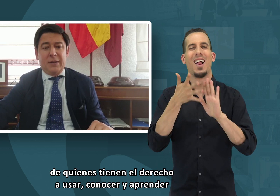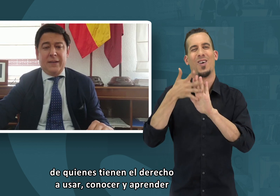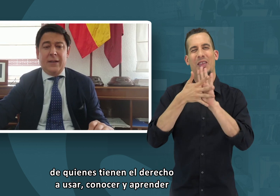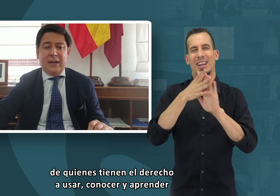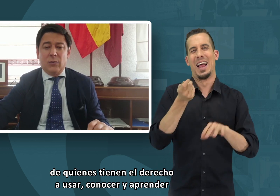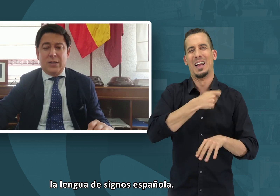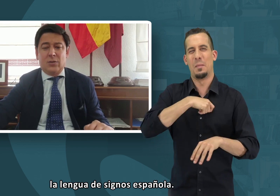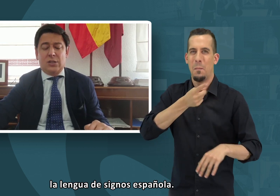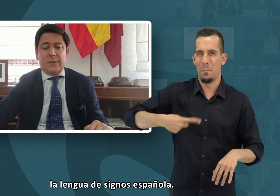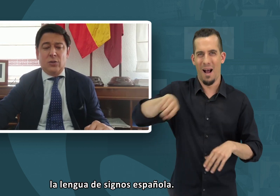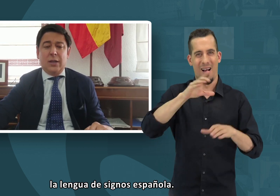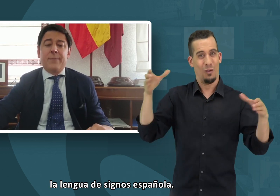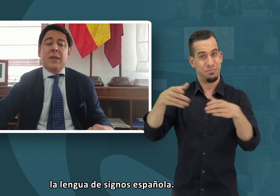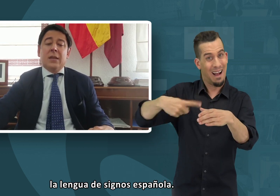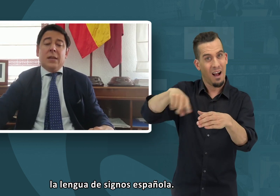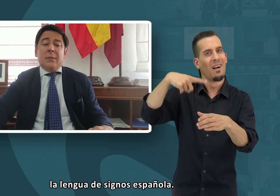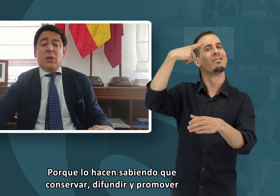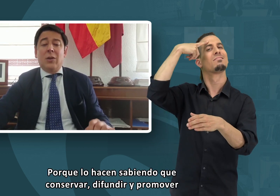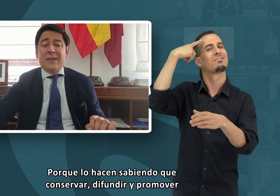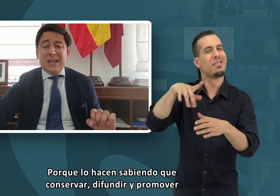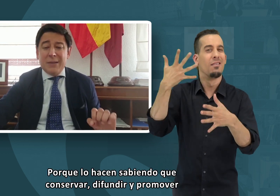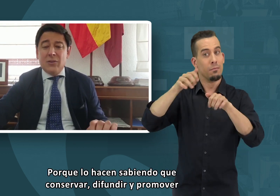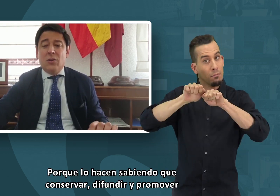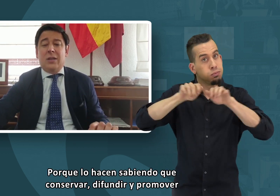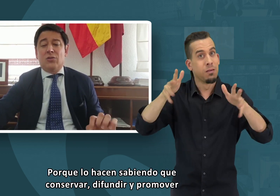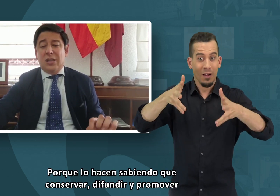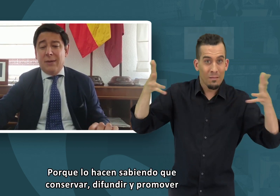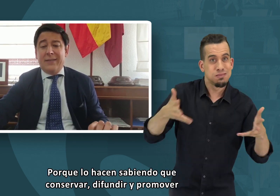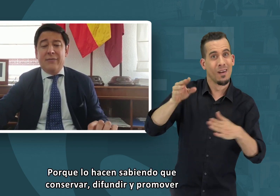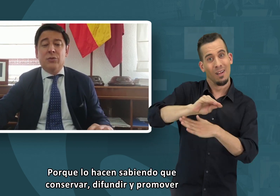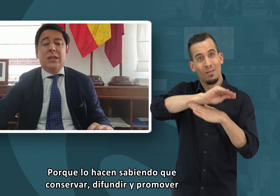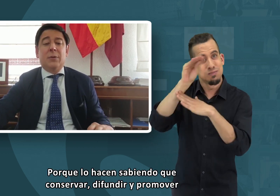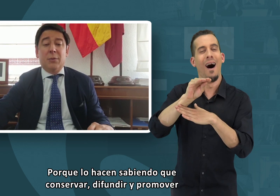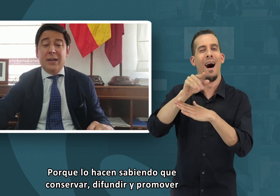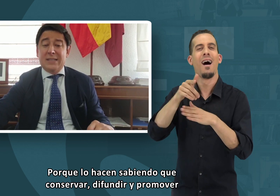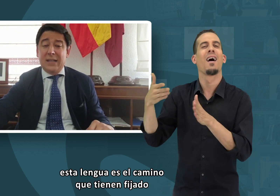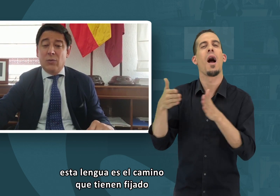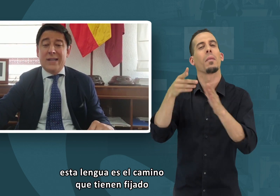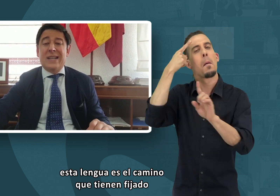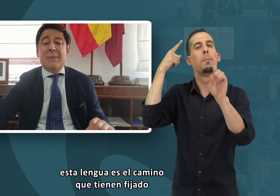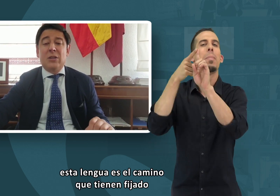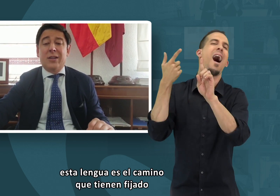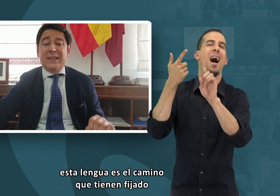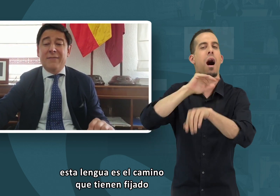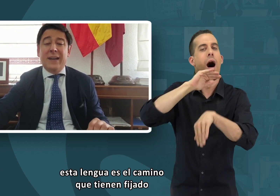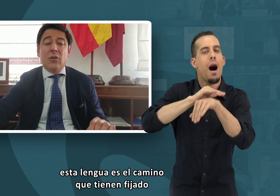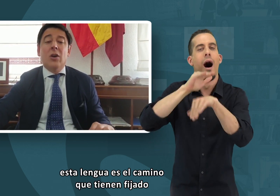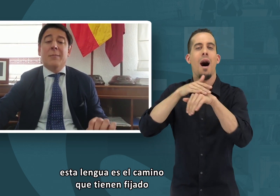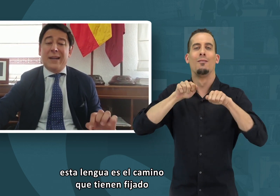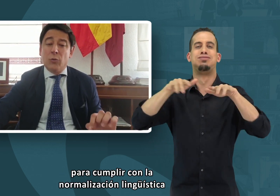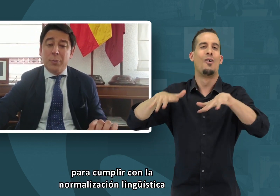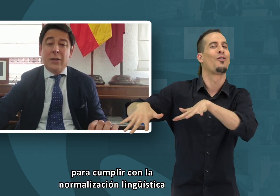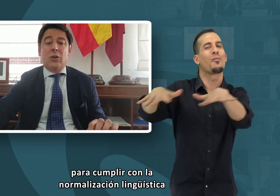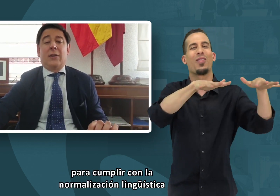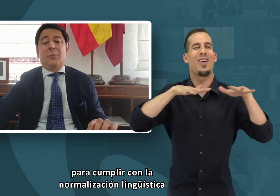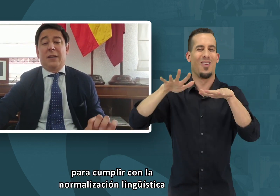conocer y aprender la lengua de signos española. Porque lo hacen sabiendo que conservar, difundir y promover esta lengua es el camino que tienen fijado